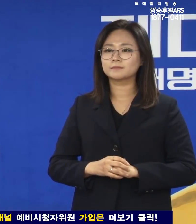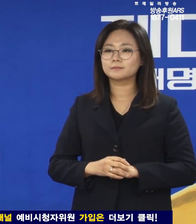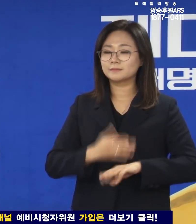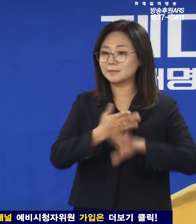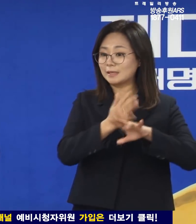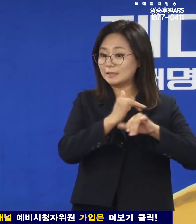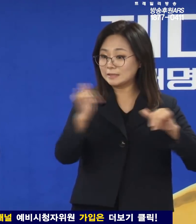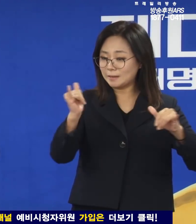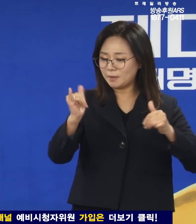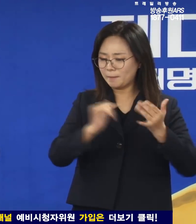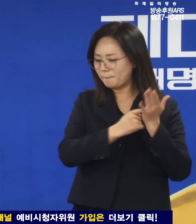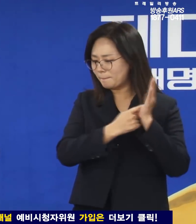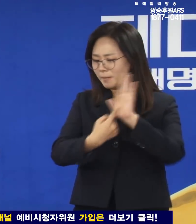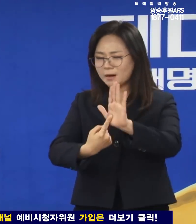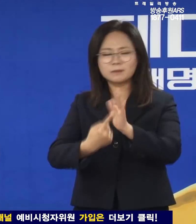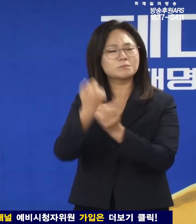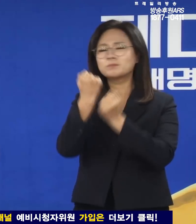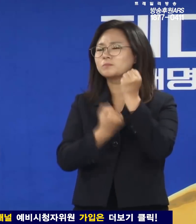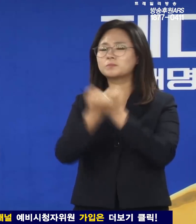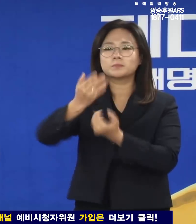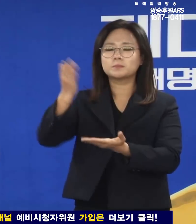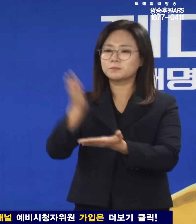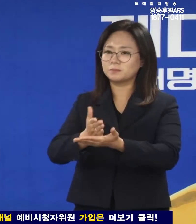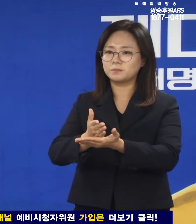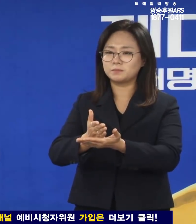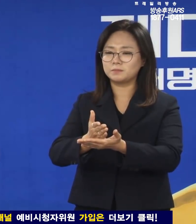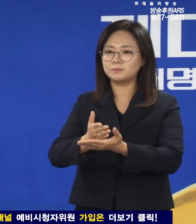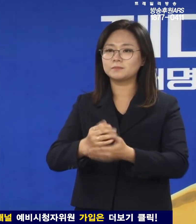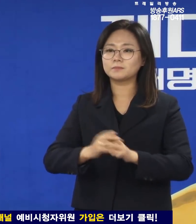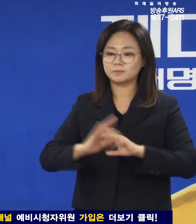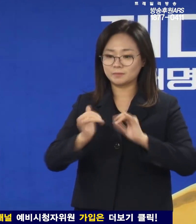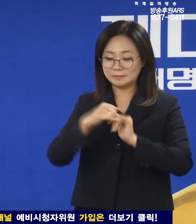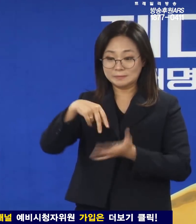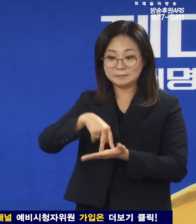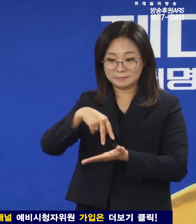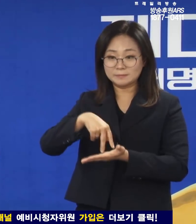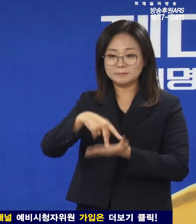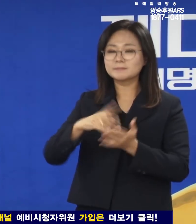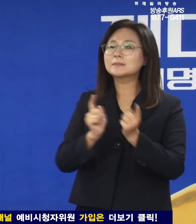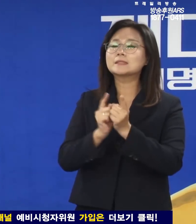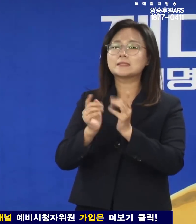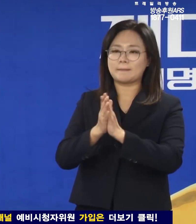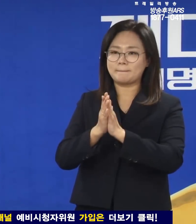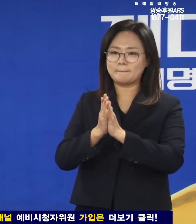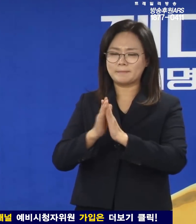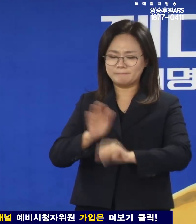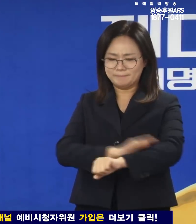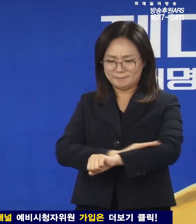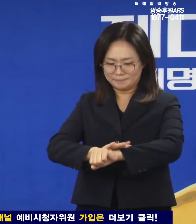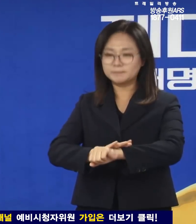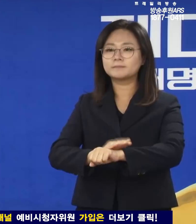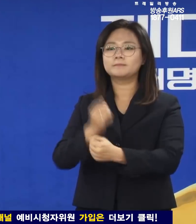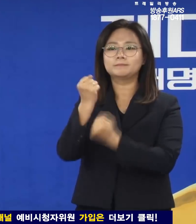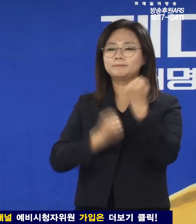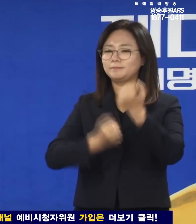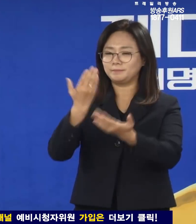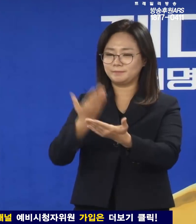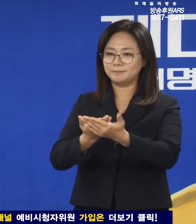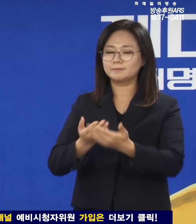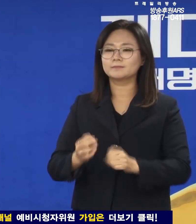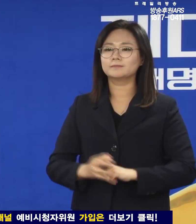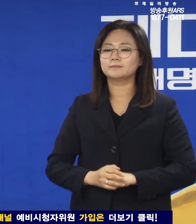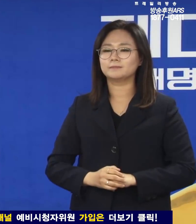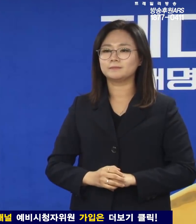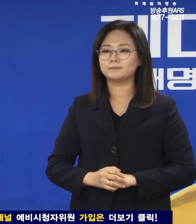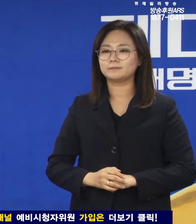다른 사람들을 내세워 진위를 해명할 게 아니라 국민 앞에서 직접 제대로 설명할 수